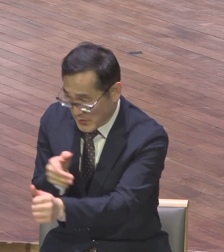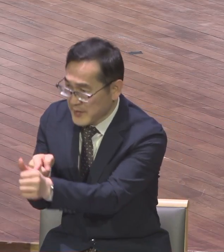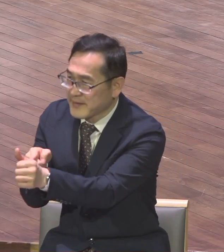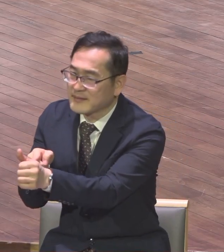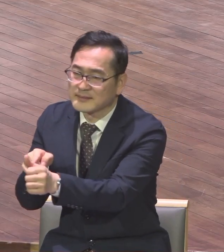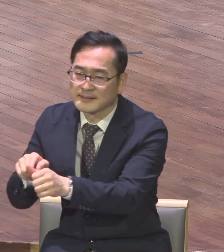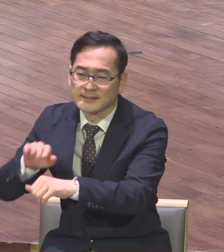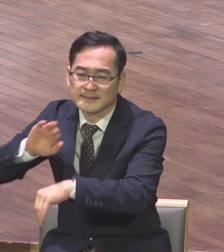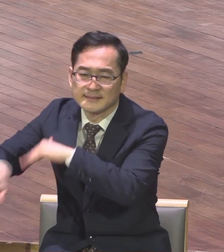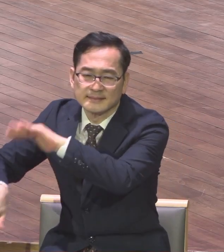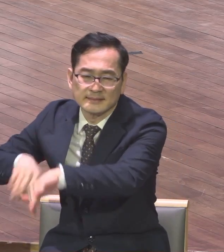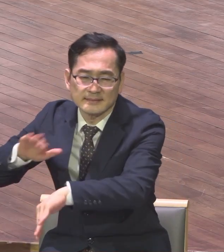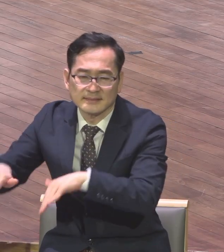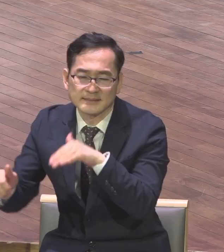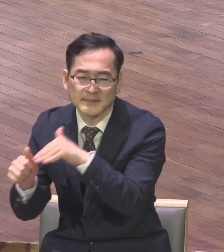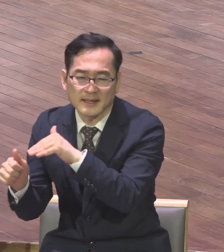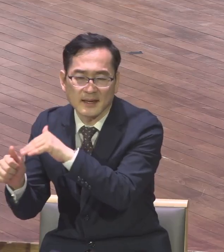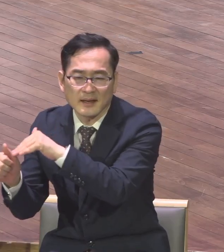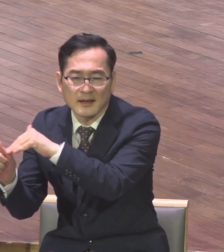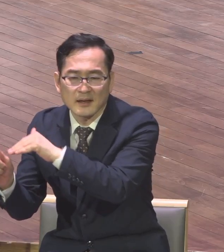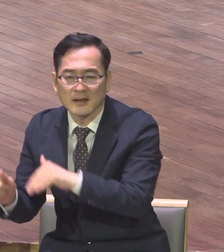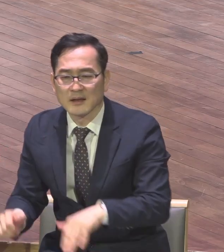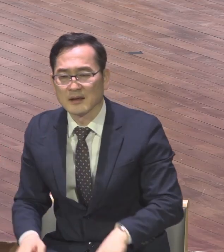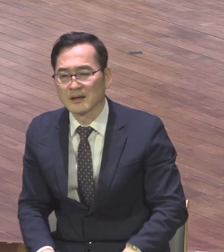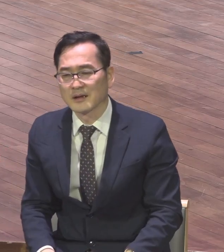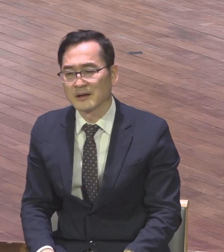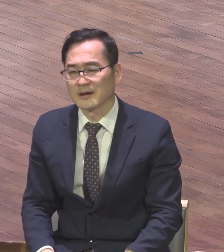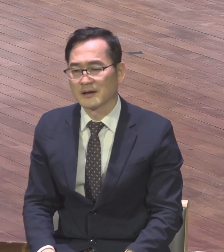원망하고 범사에 끊임없이